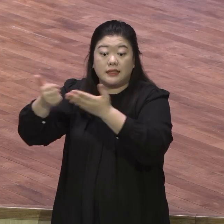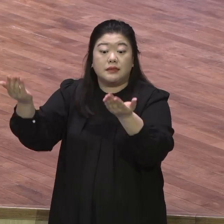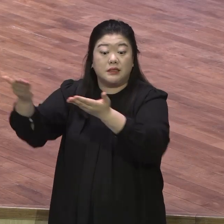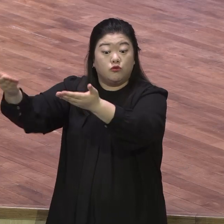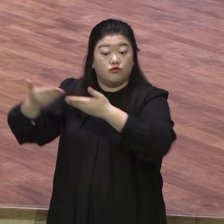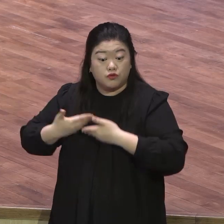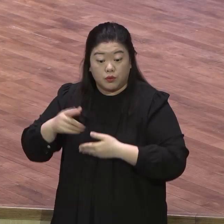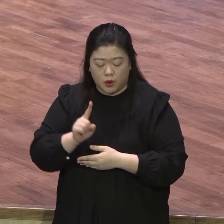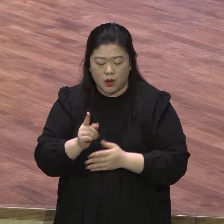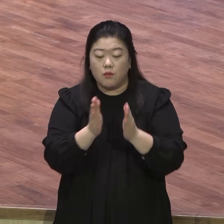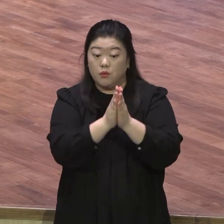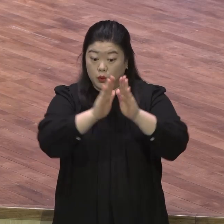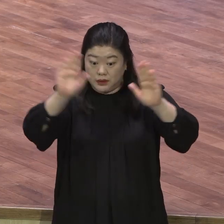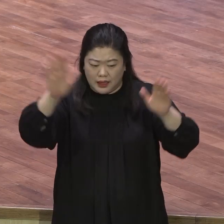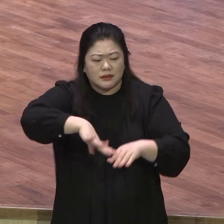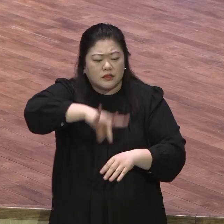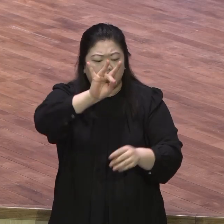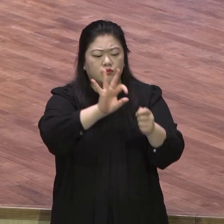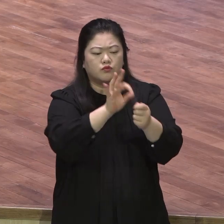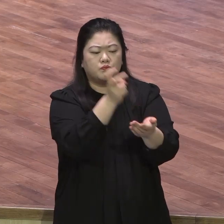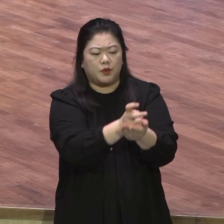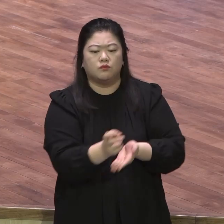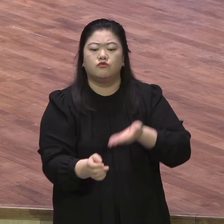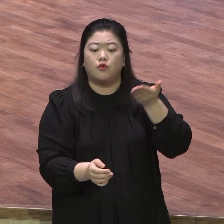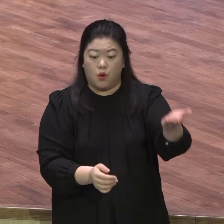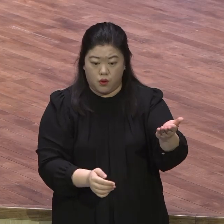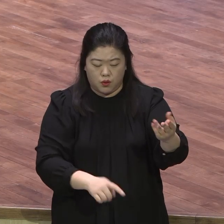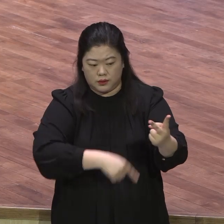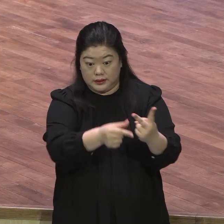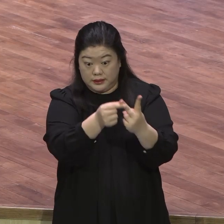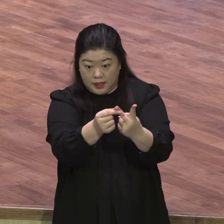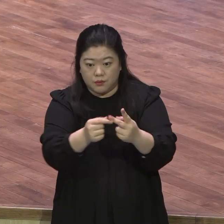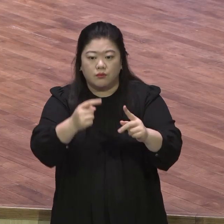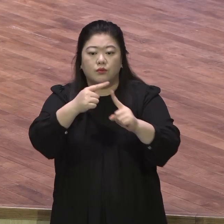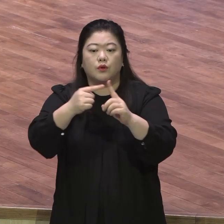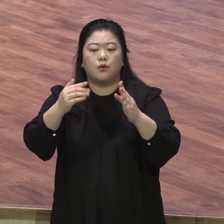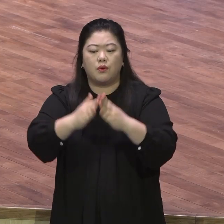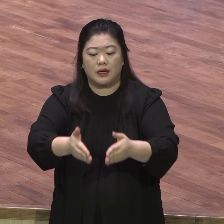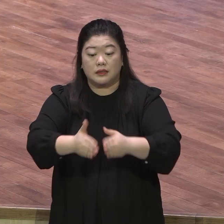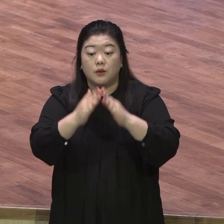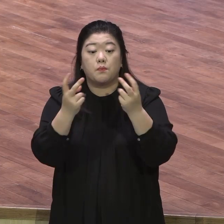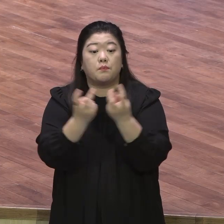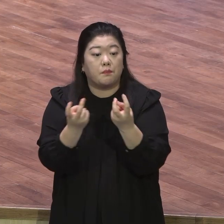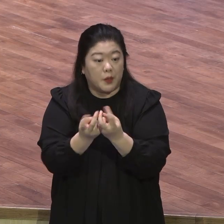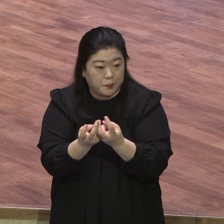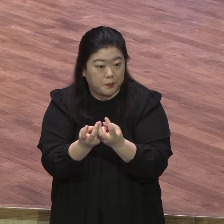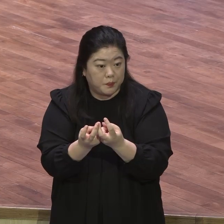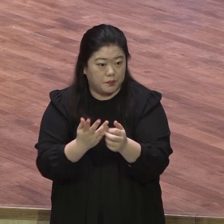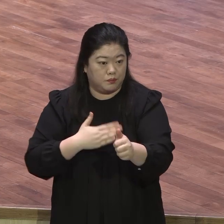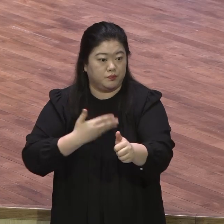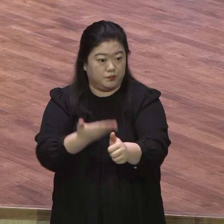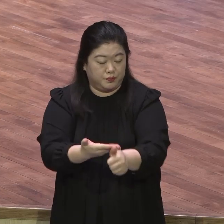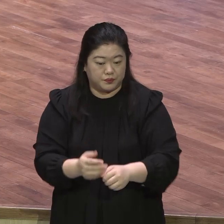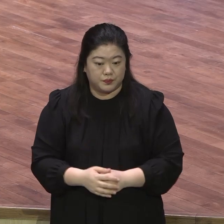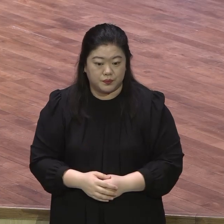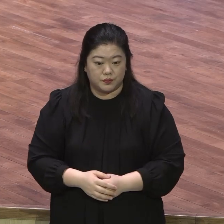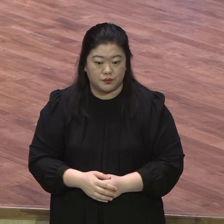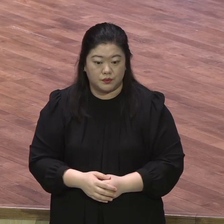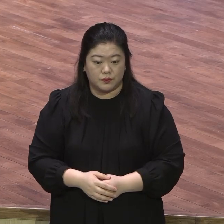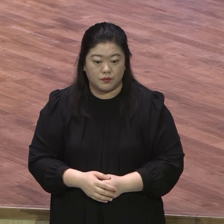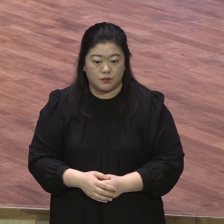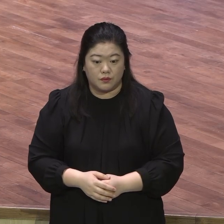성막을 어떻게 만들 것인가에 대해서 말씀을 하셨어요. 그 분량을 보면 오히려 언약